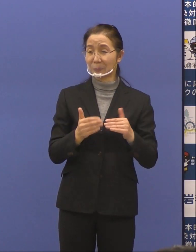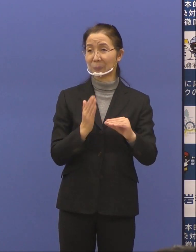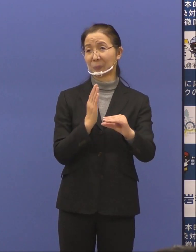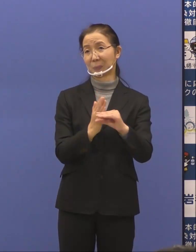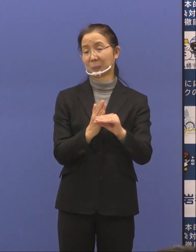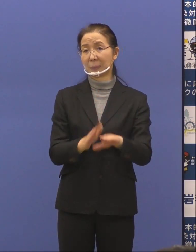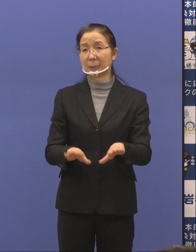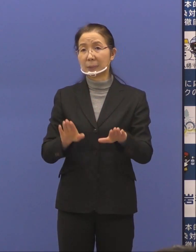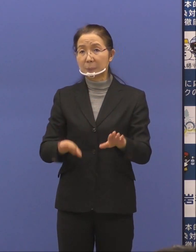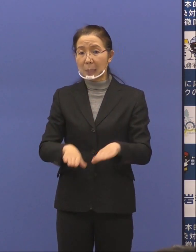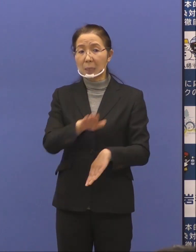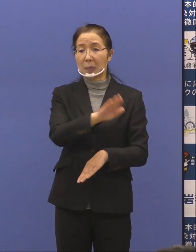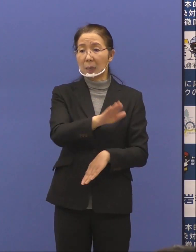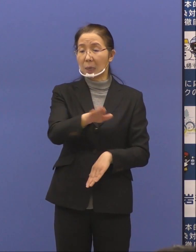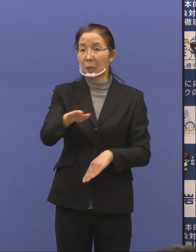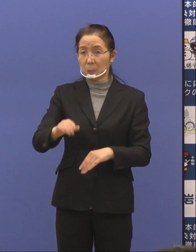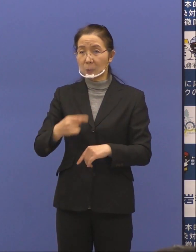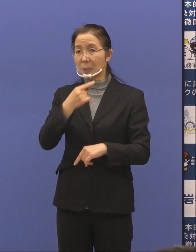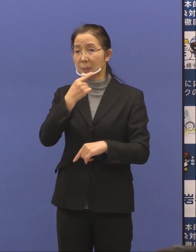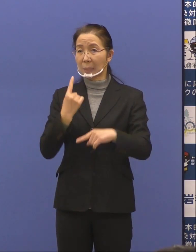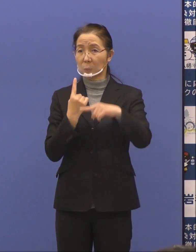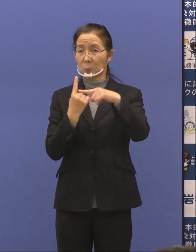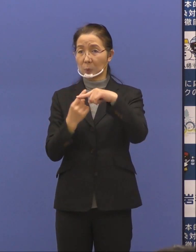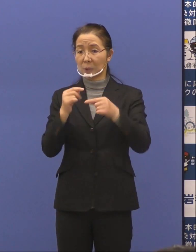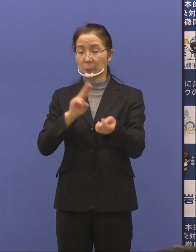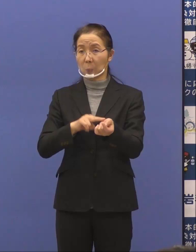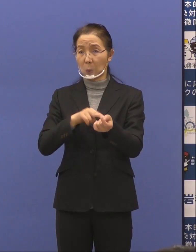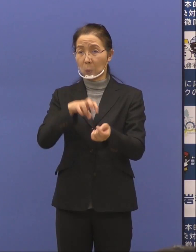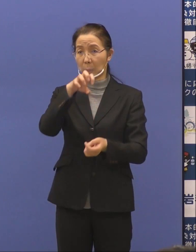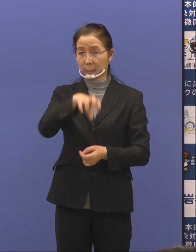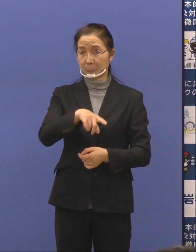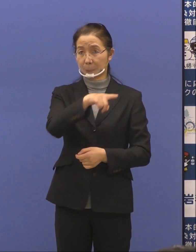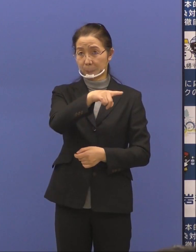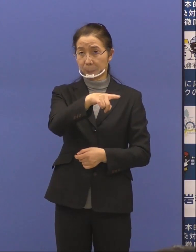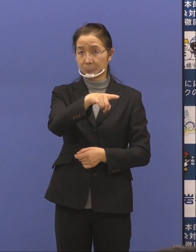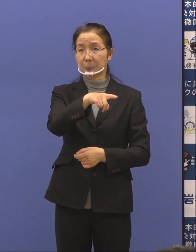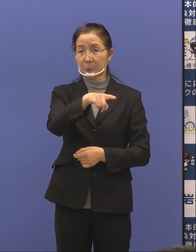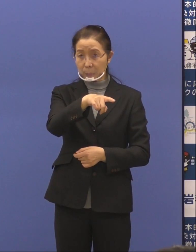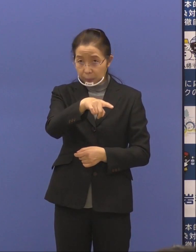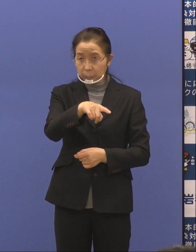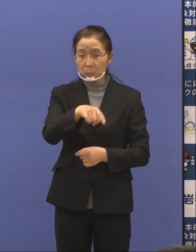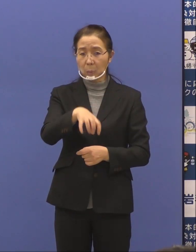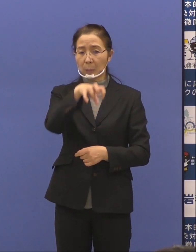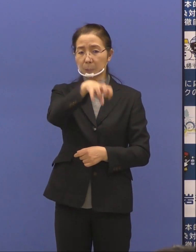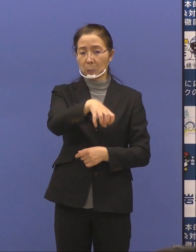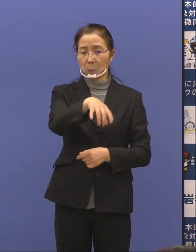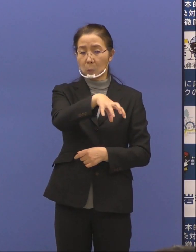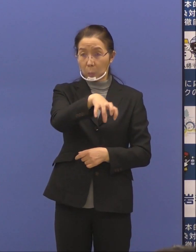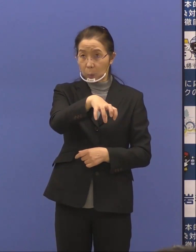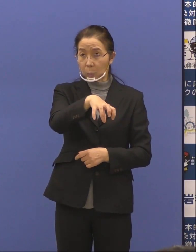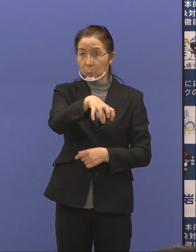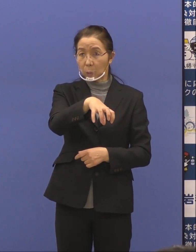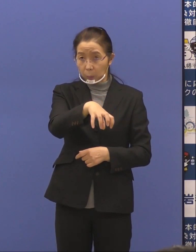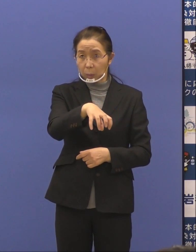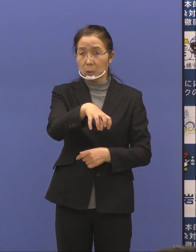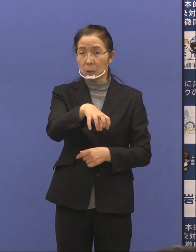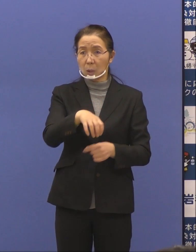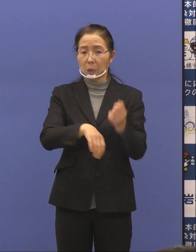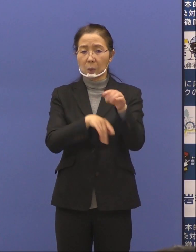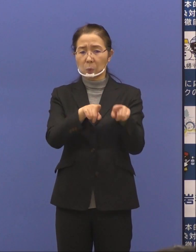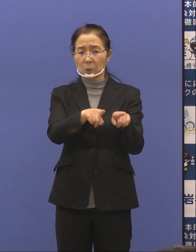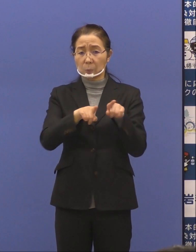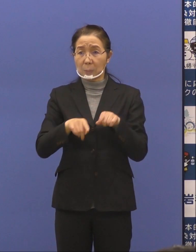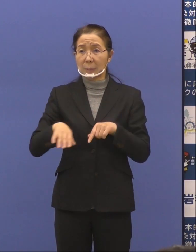今ある、赤十字病院の位置づけというのを踏まえ